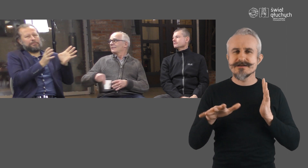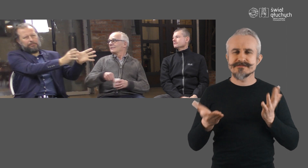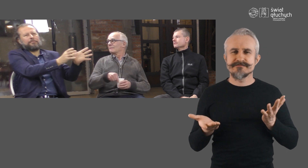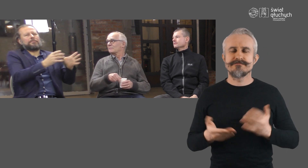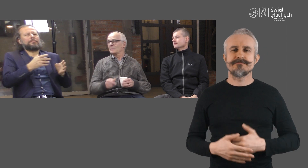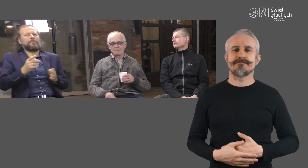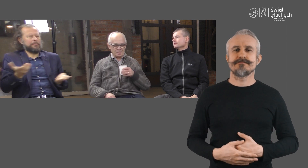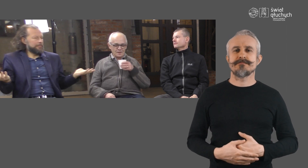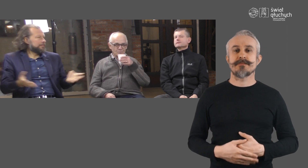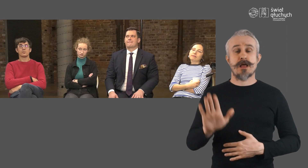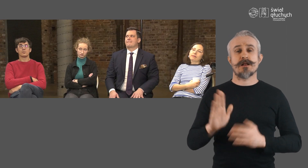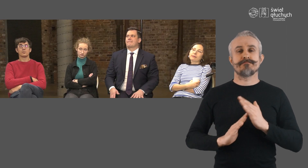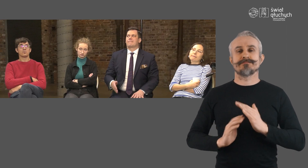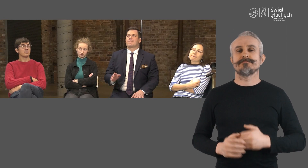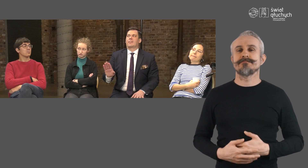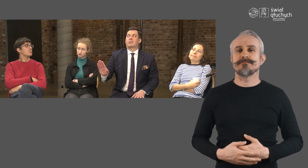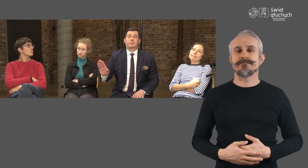wymagam PJM-u.